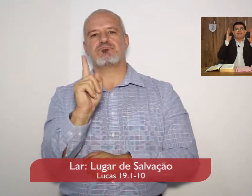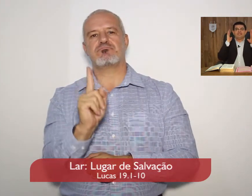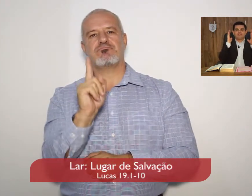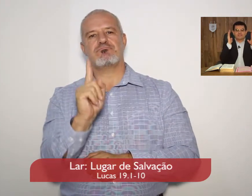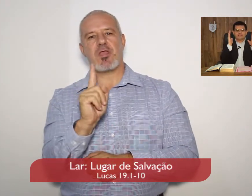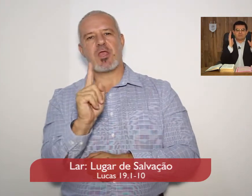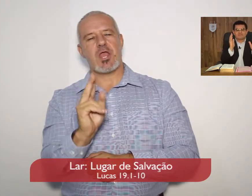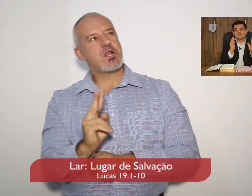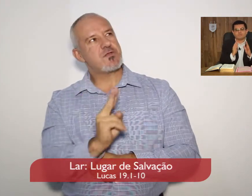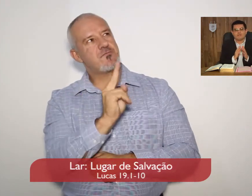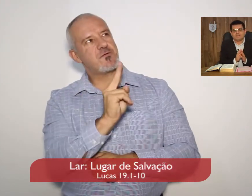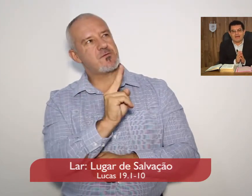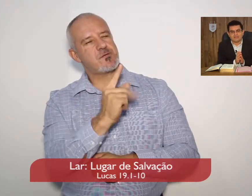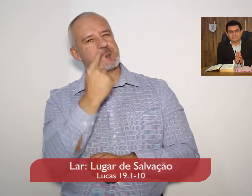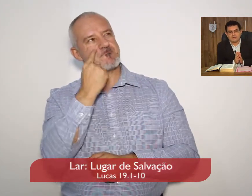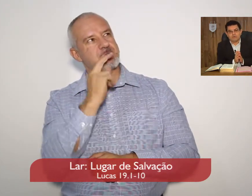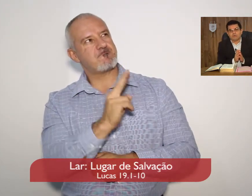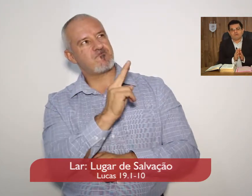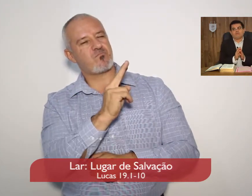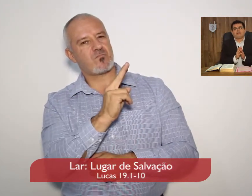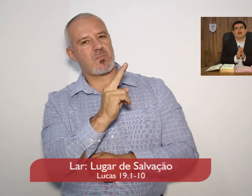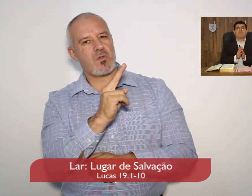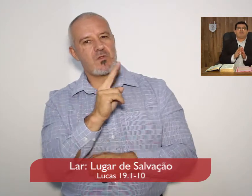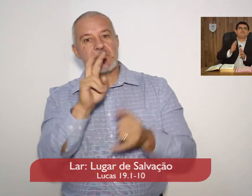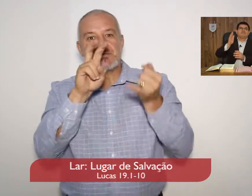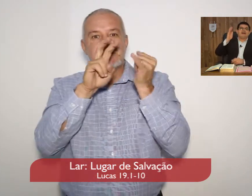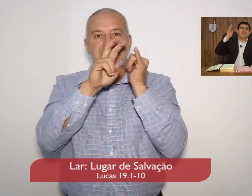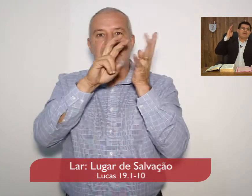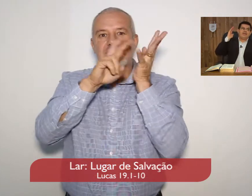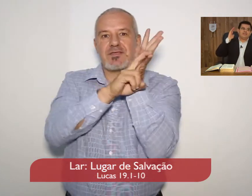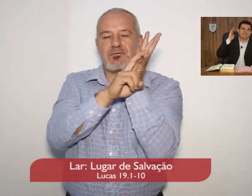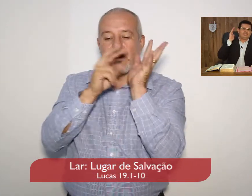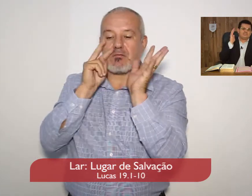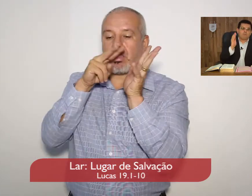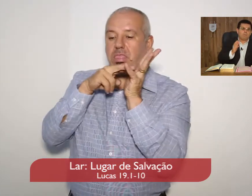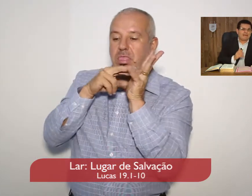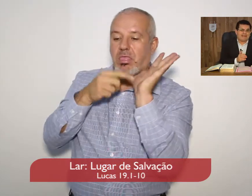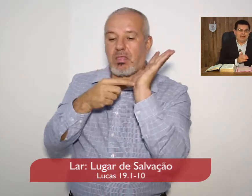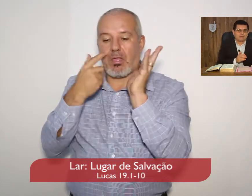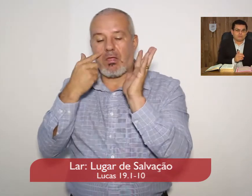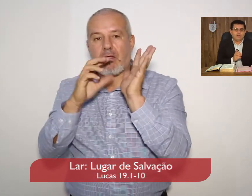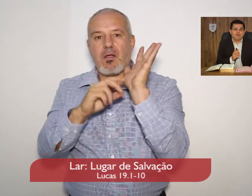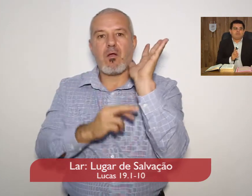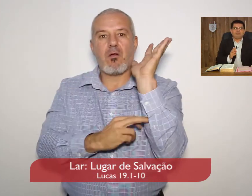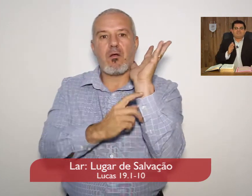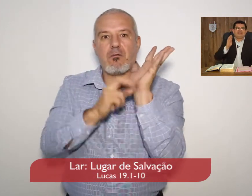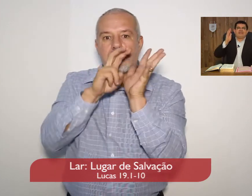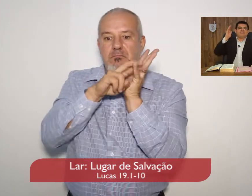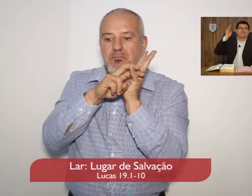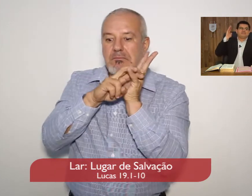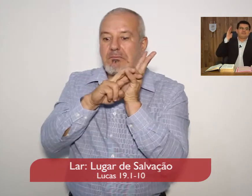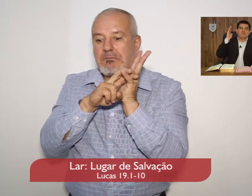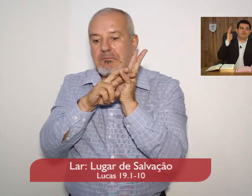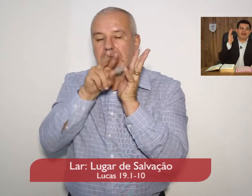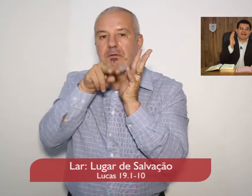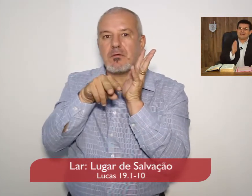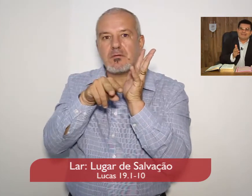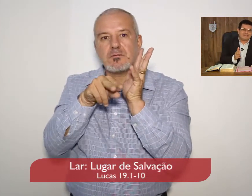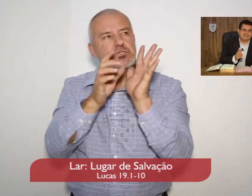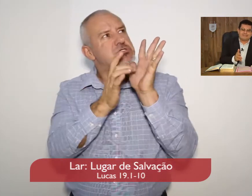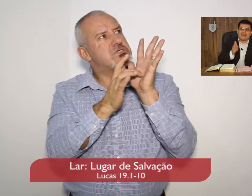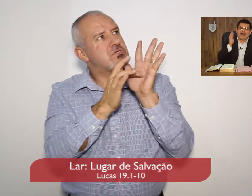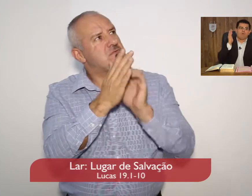pode estar em direção à sensualidade, o nosso olhar pode estar em direção ao pecado, pode estar em direção